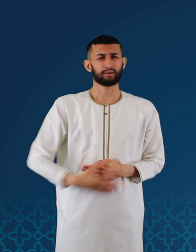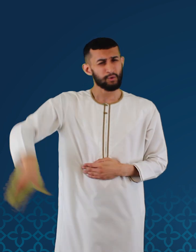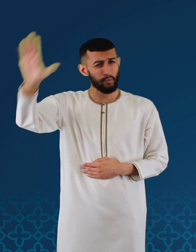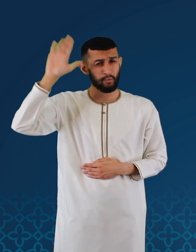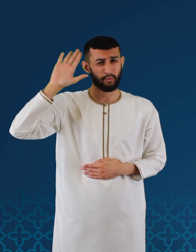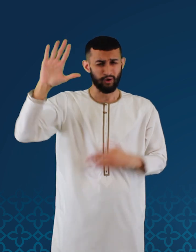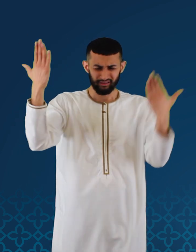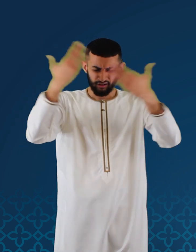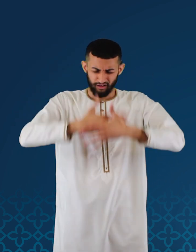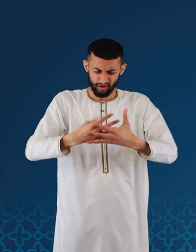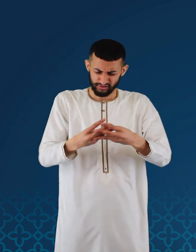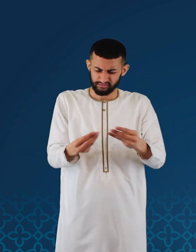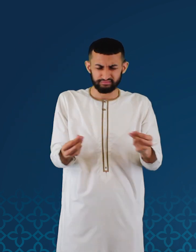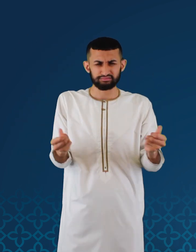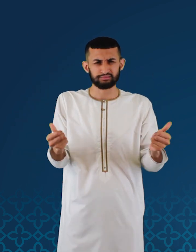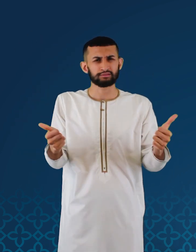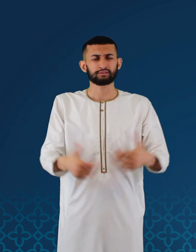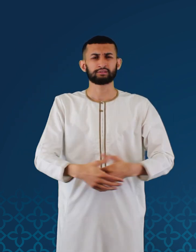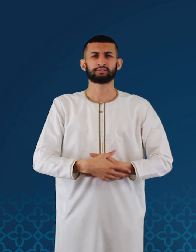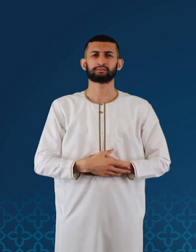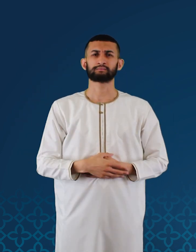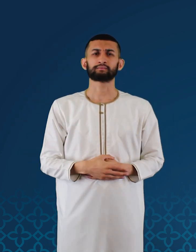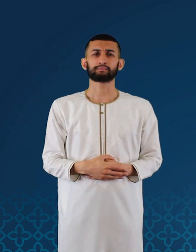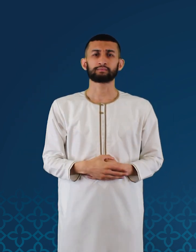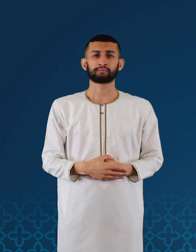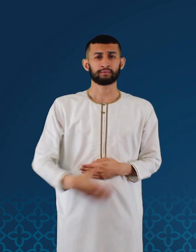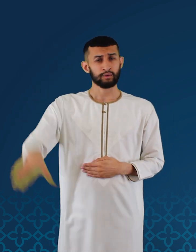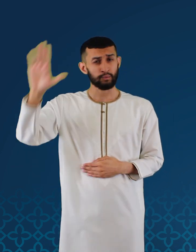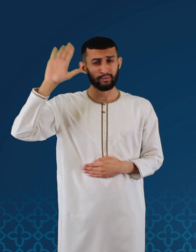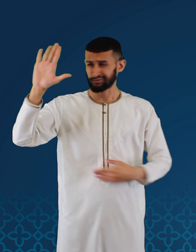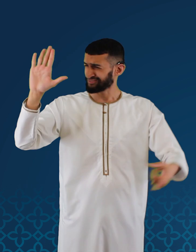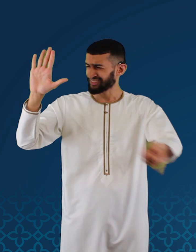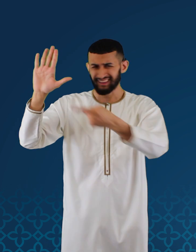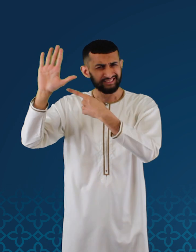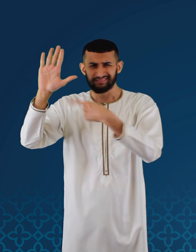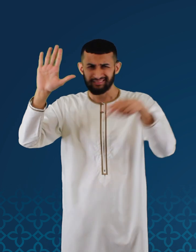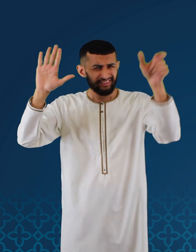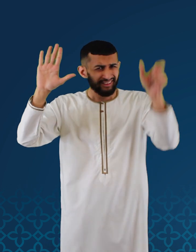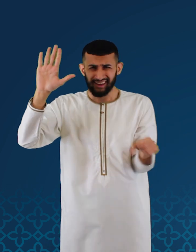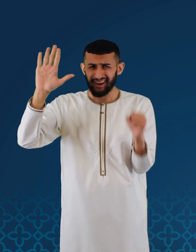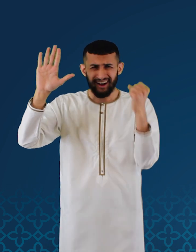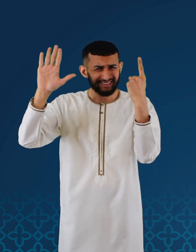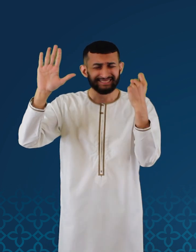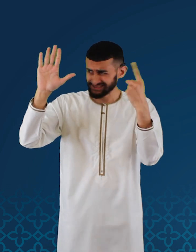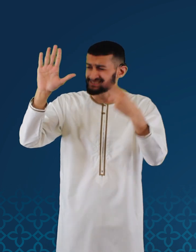والليل إذا يسر هل في ذلك قسم لذي